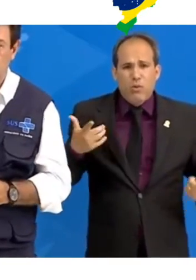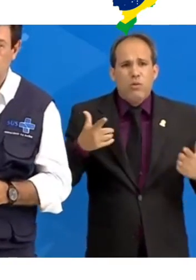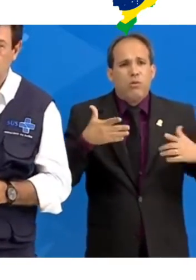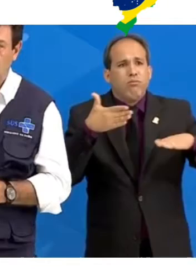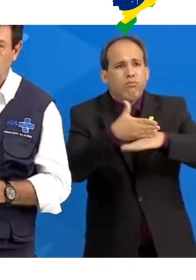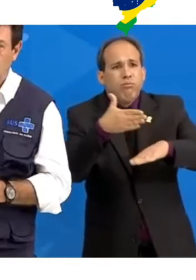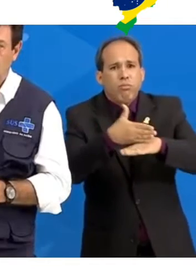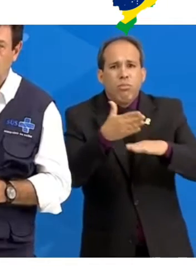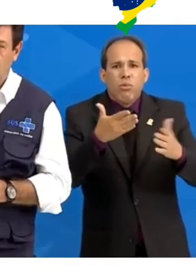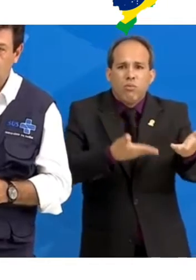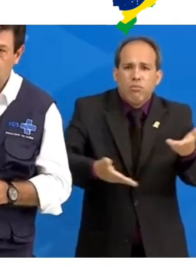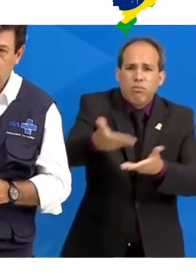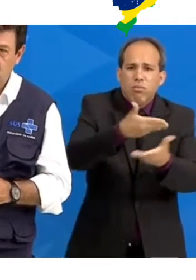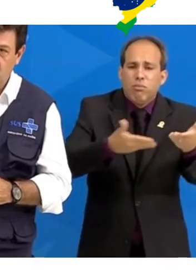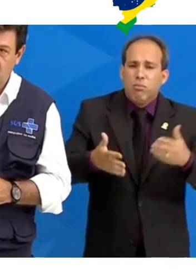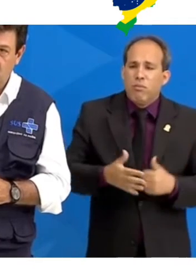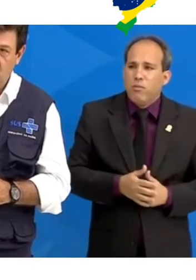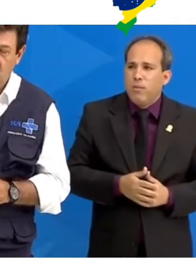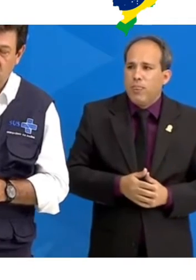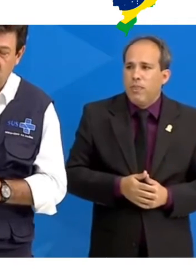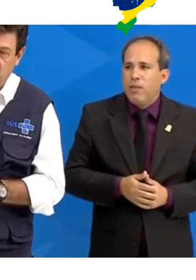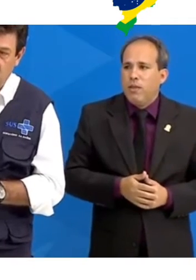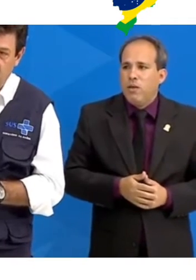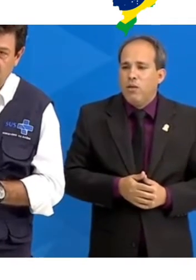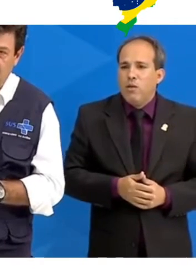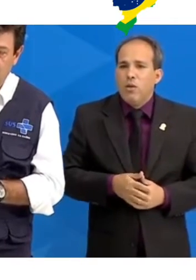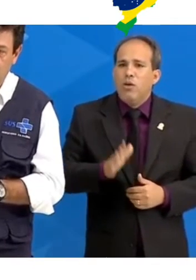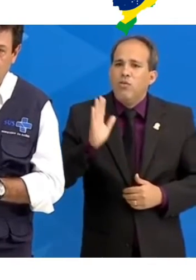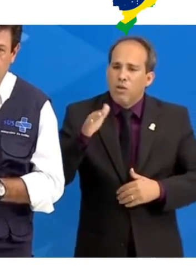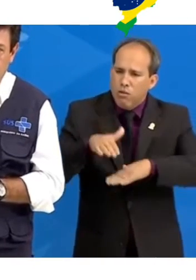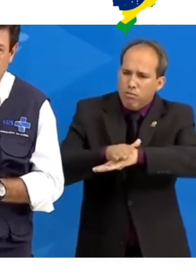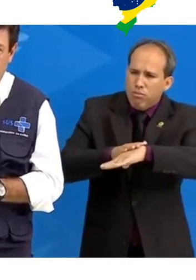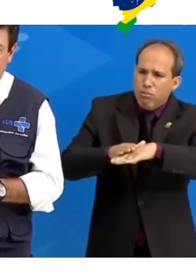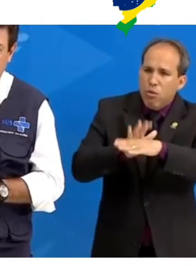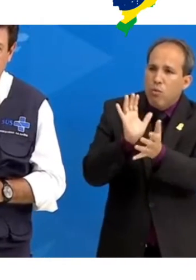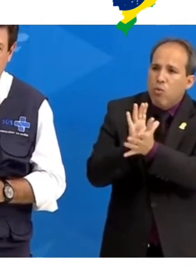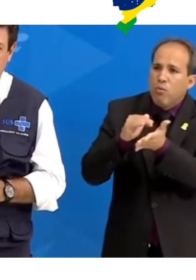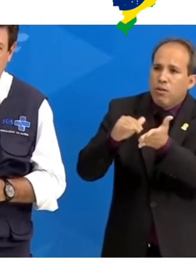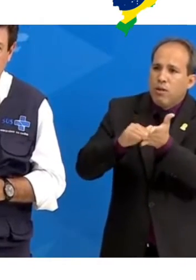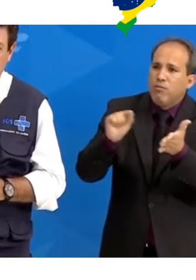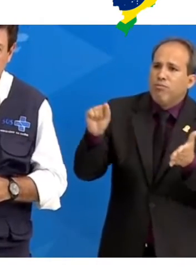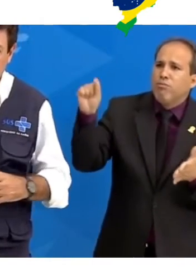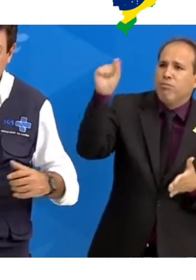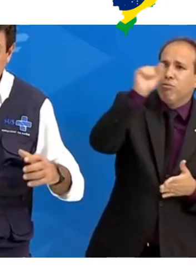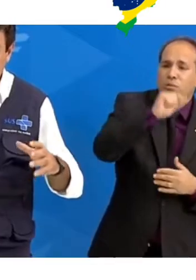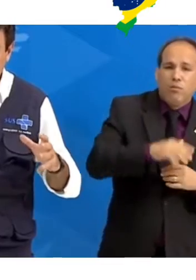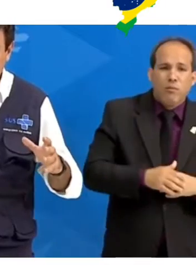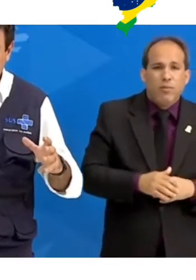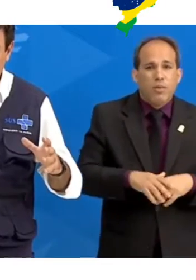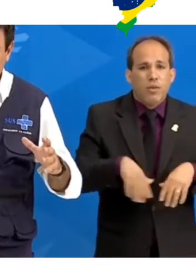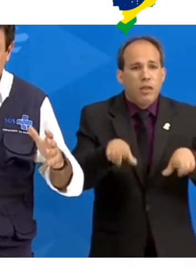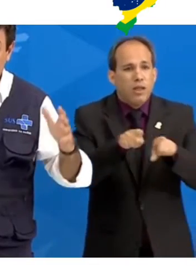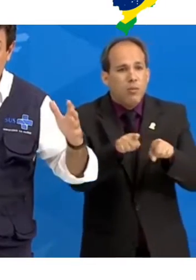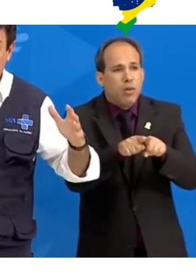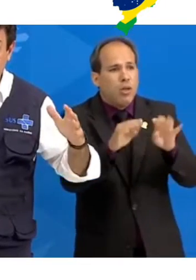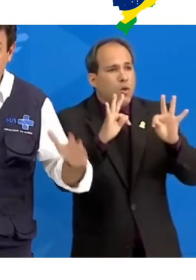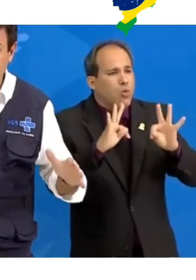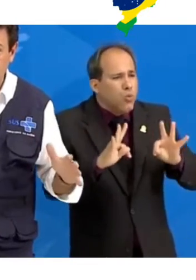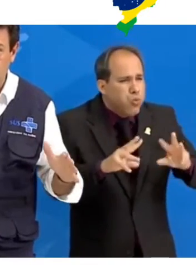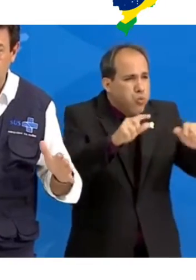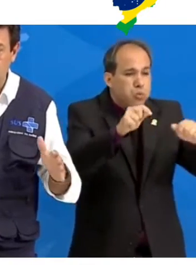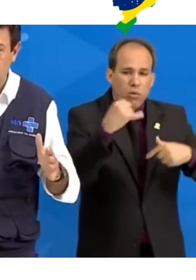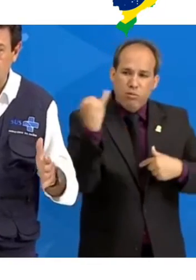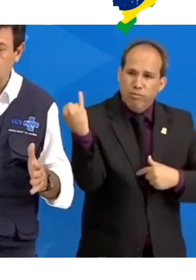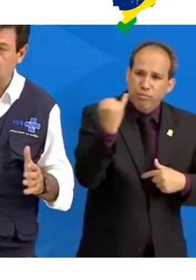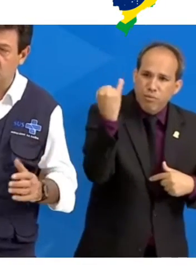organismos. Nós temos conversado com os secretários, temos conversado com todos, é importante